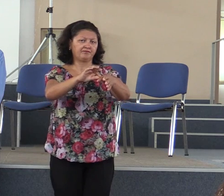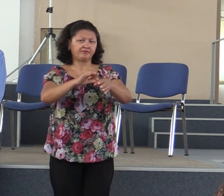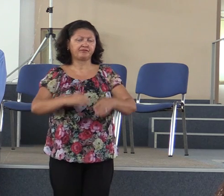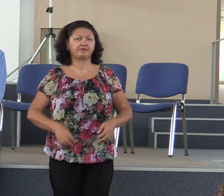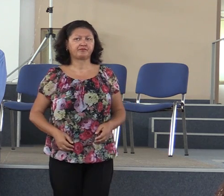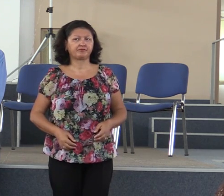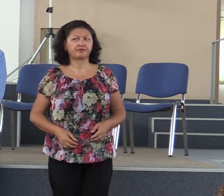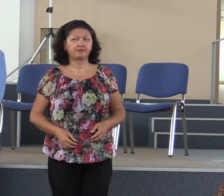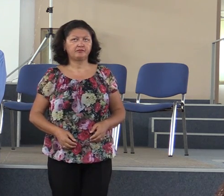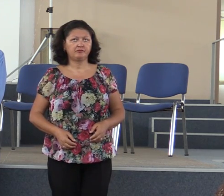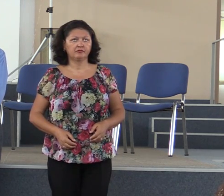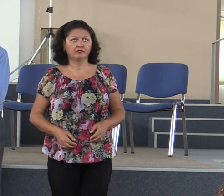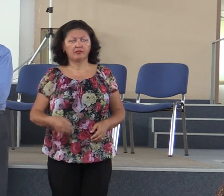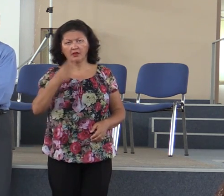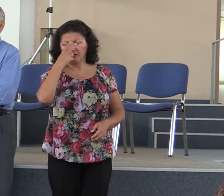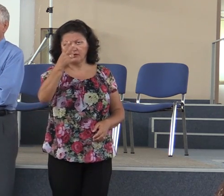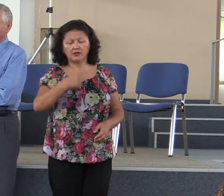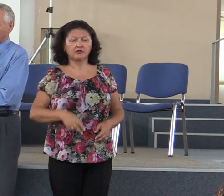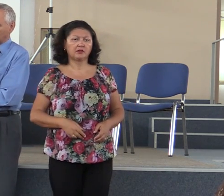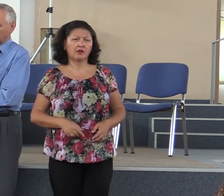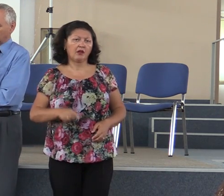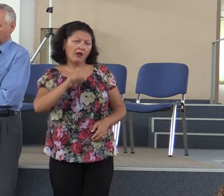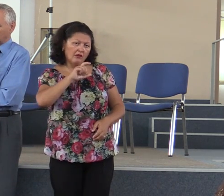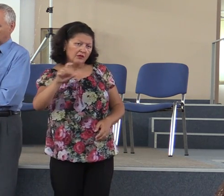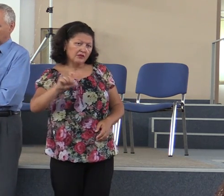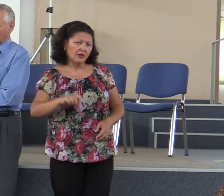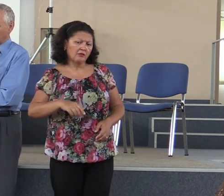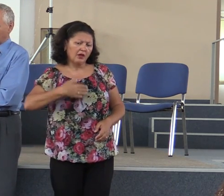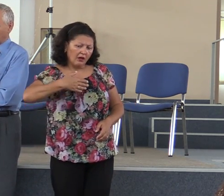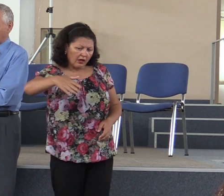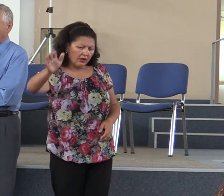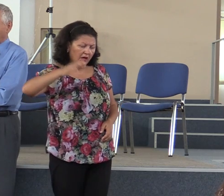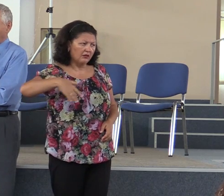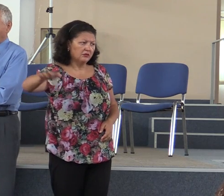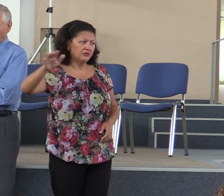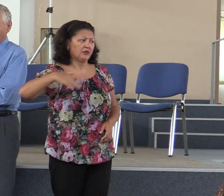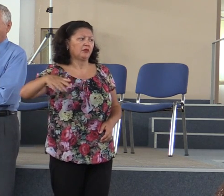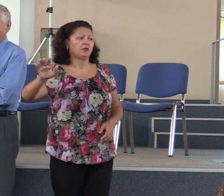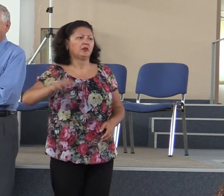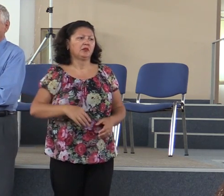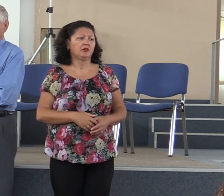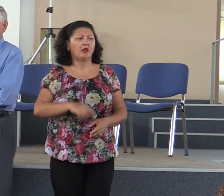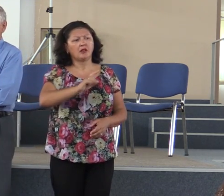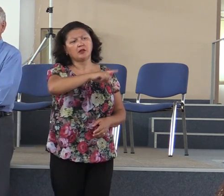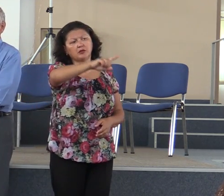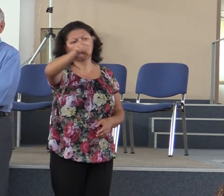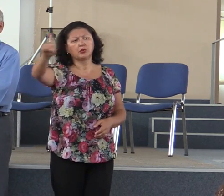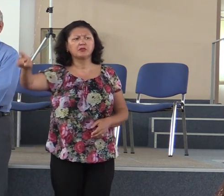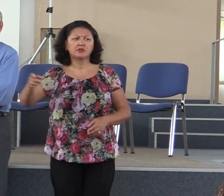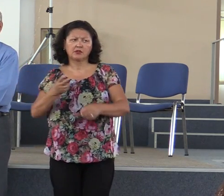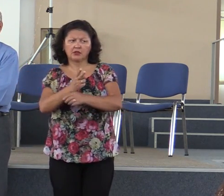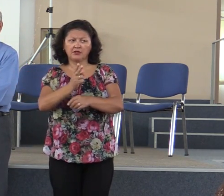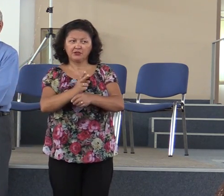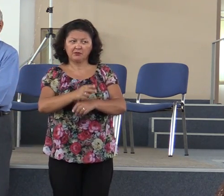că vinovăția lui a fost îndepărtată. In other words, we've all made mistakes and we need to be forgiven. Toți facem greșeli și avem nevoie